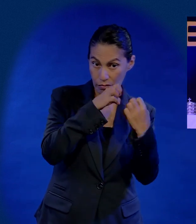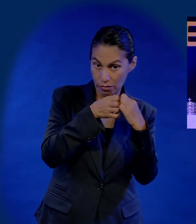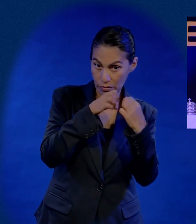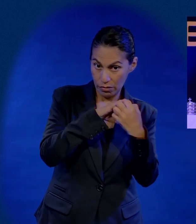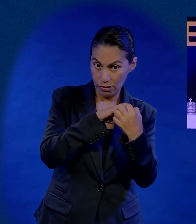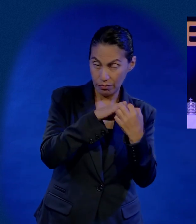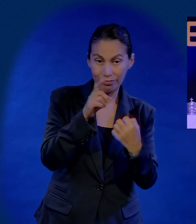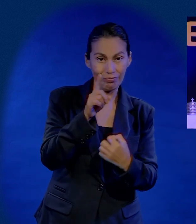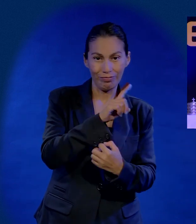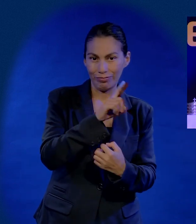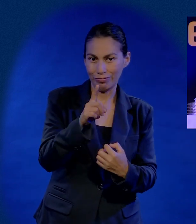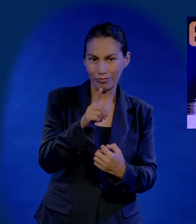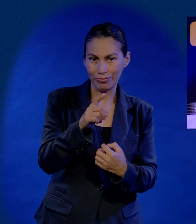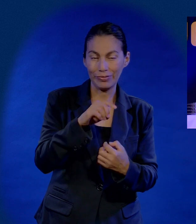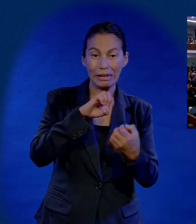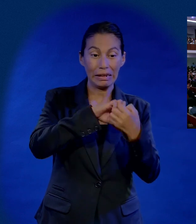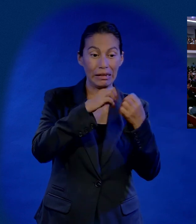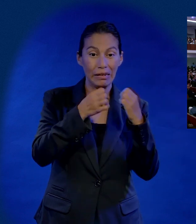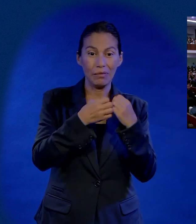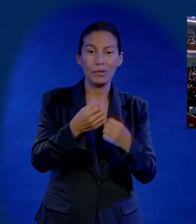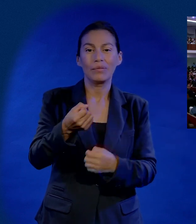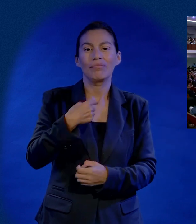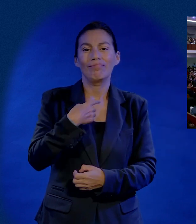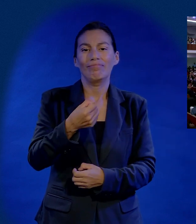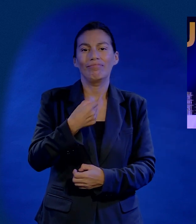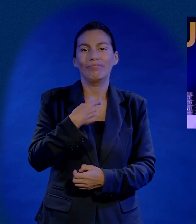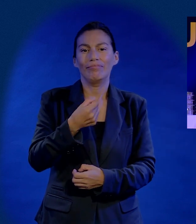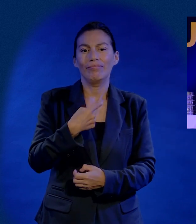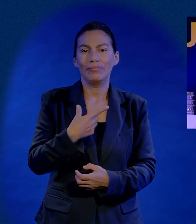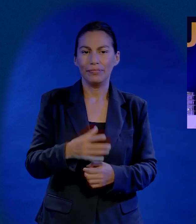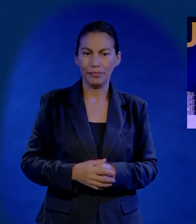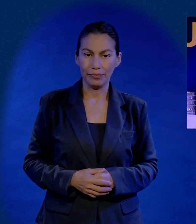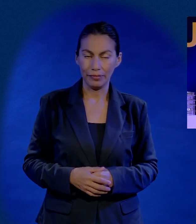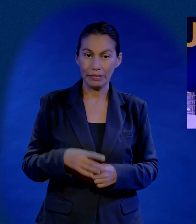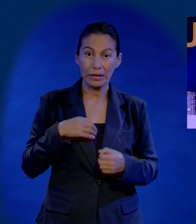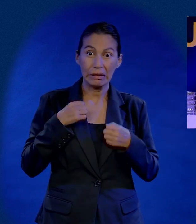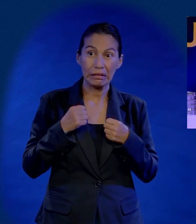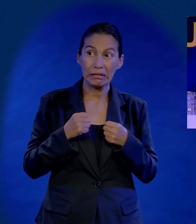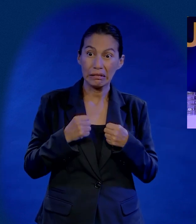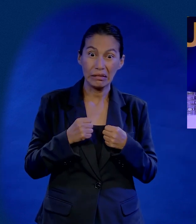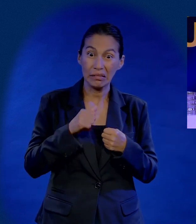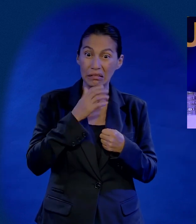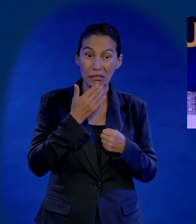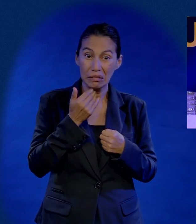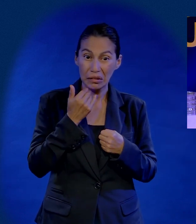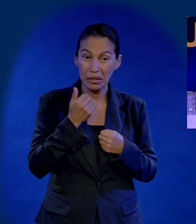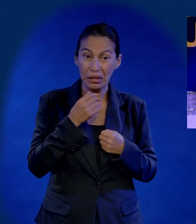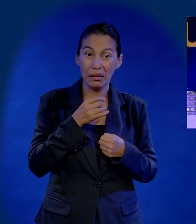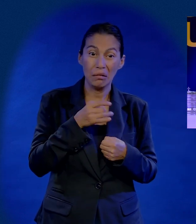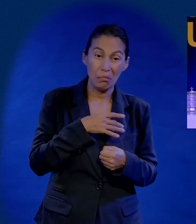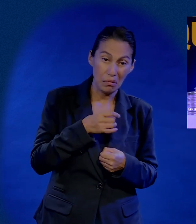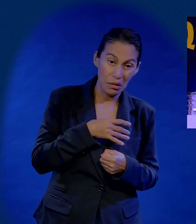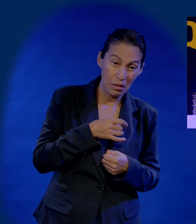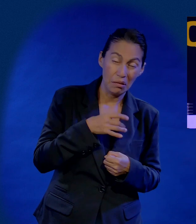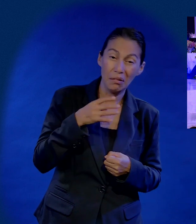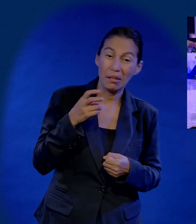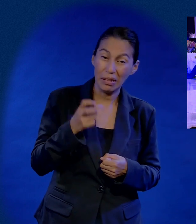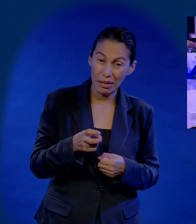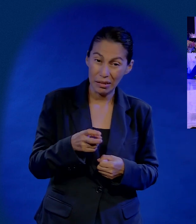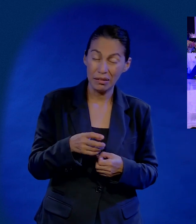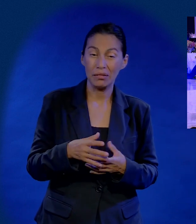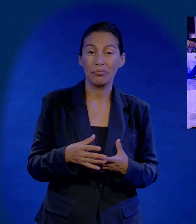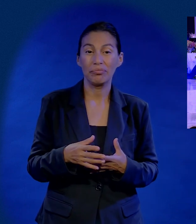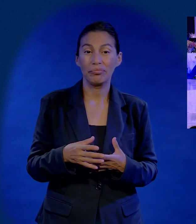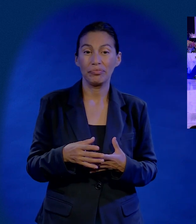Tu enemigo no es el cigarro, ni el alcohol, ni las drogas. Tu enemigo eres tú mismo. Es la inseguridad que tienes,